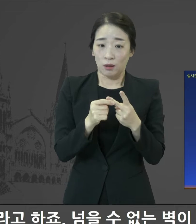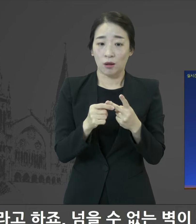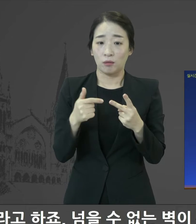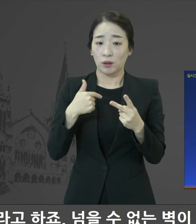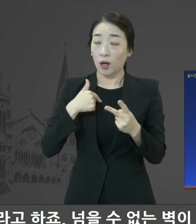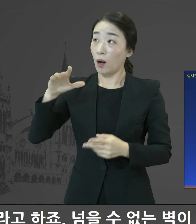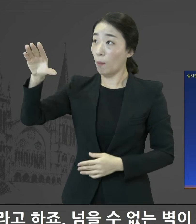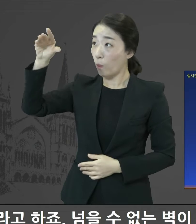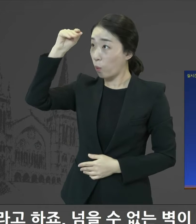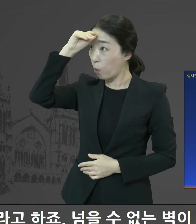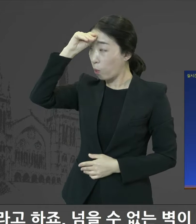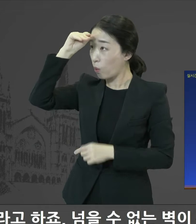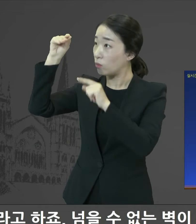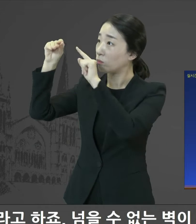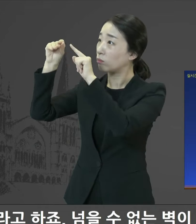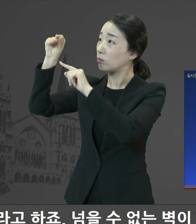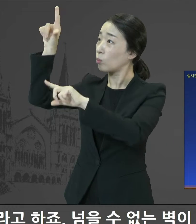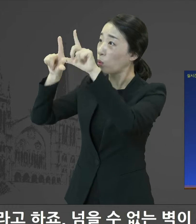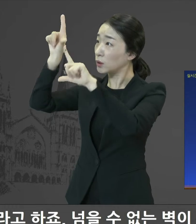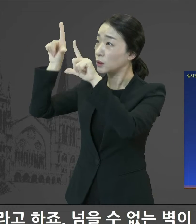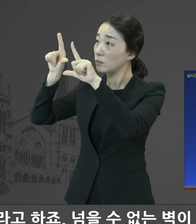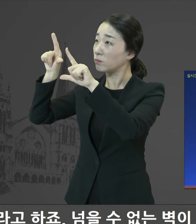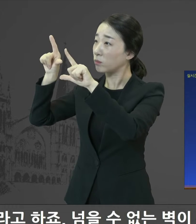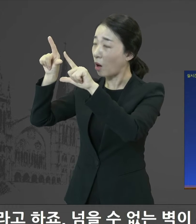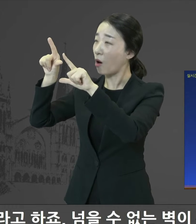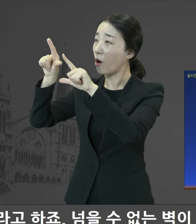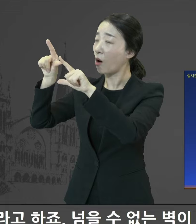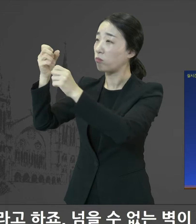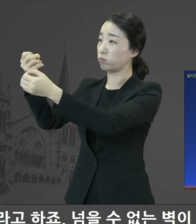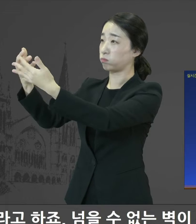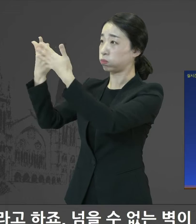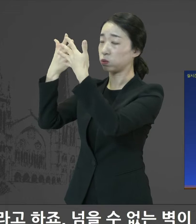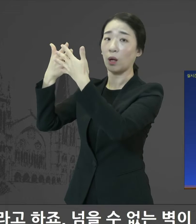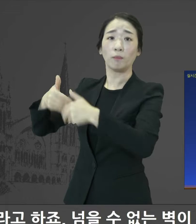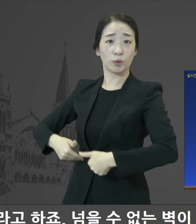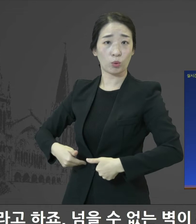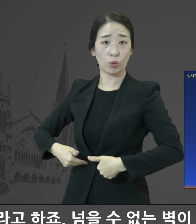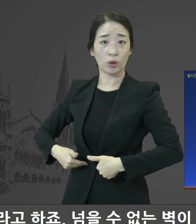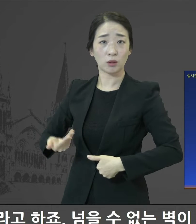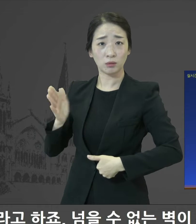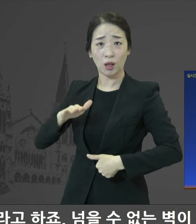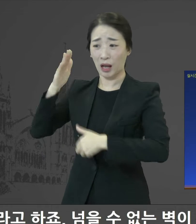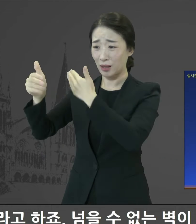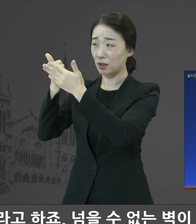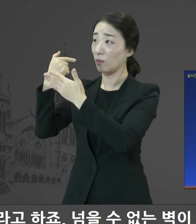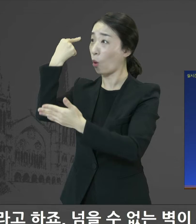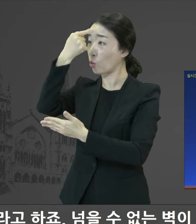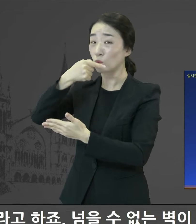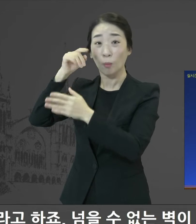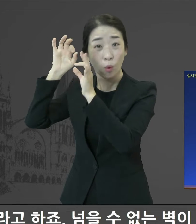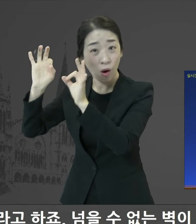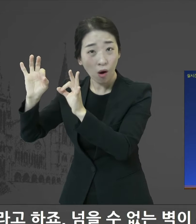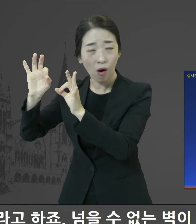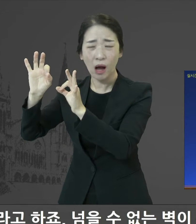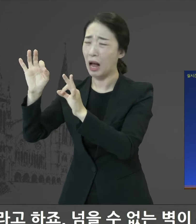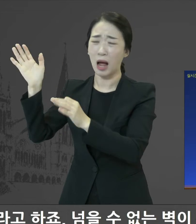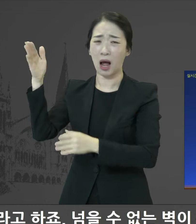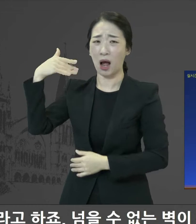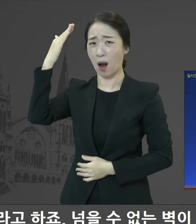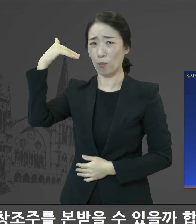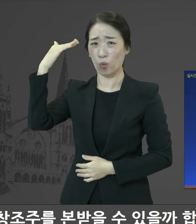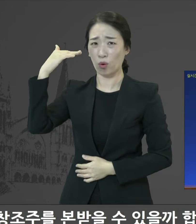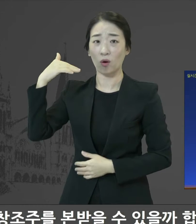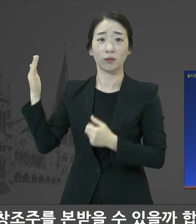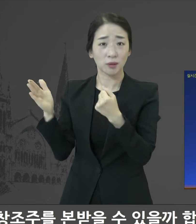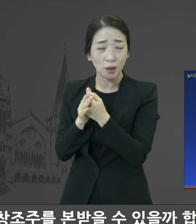있어야 되는데 우리는 육신의 눈으로 하나님의 얼굴 볼 수 없지 않습니까? 하나님의 이 얼굴